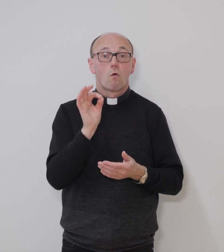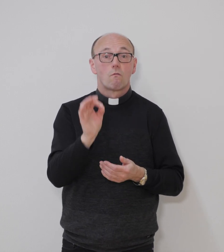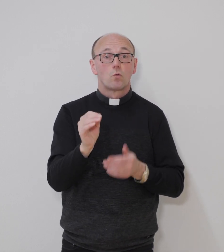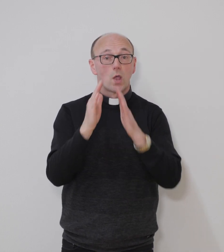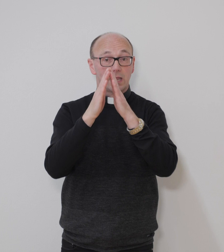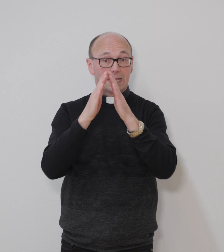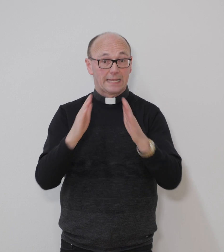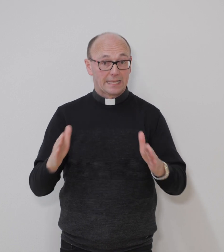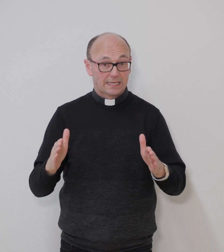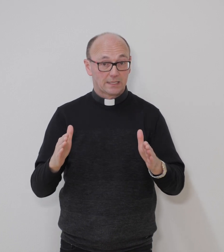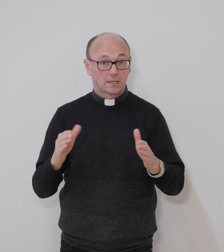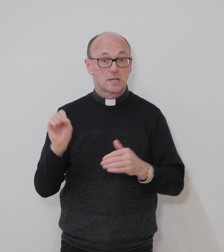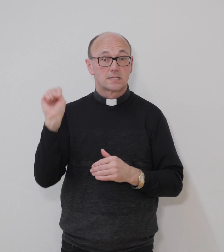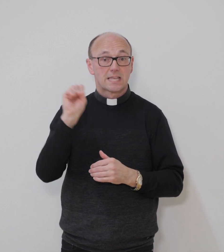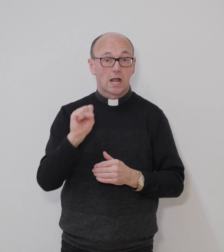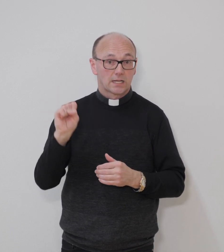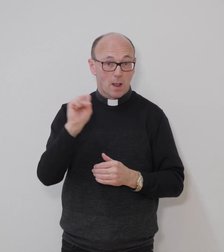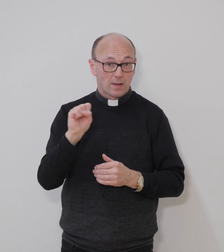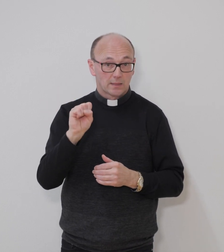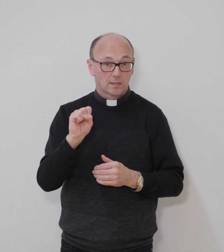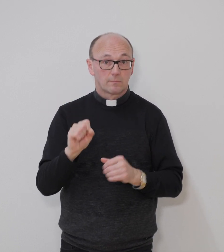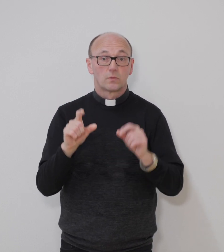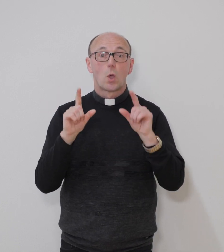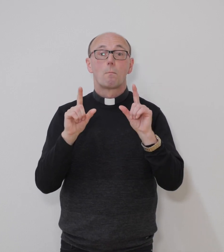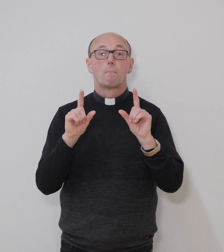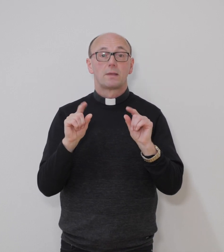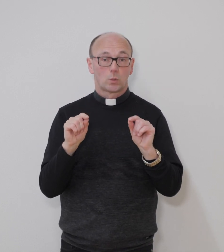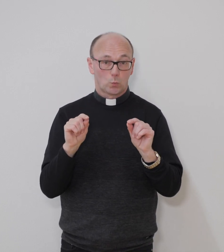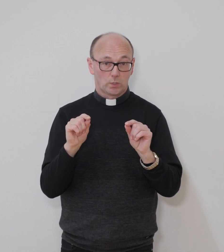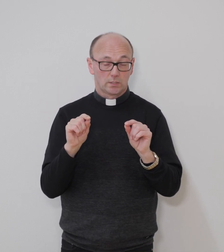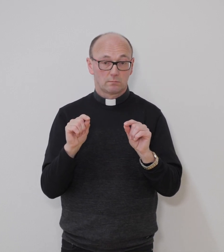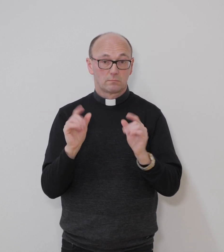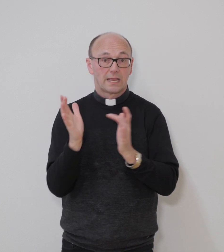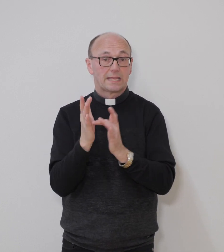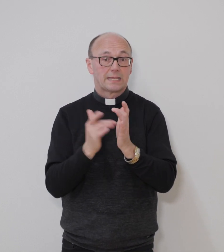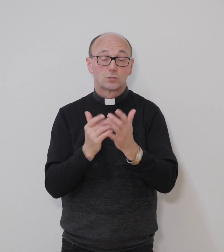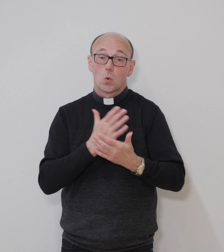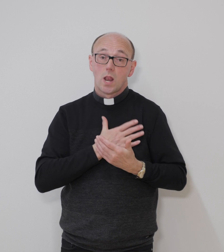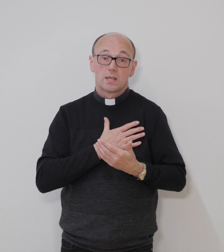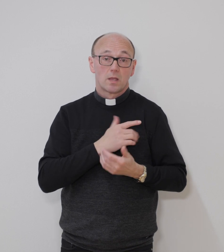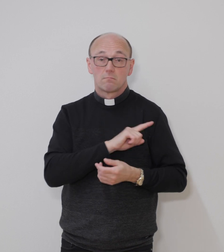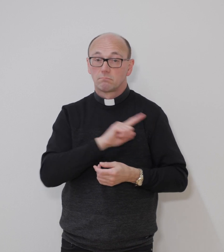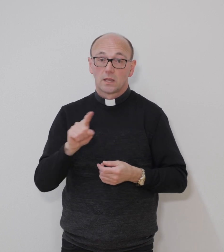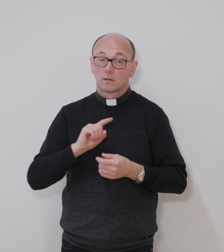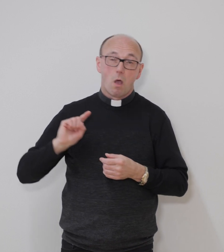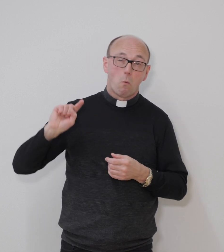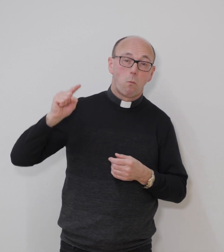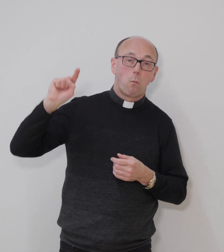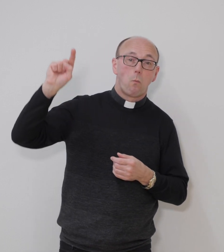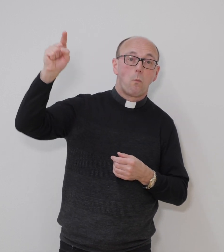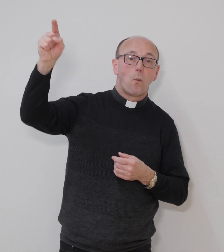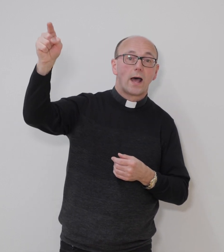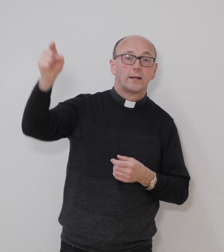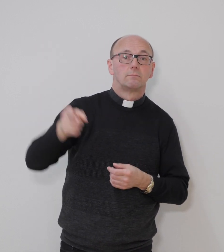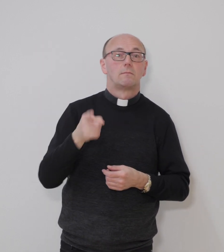am gekreuzigten Herrn hier in der Herz-Jesu-Kirche in Regensburg. Und das ist die Botschaft gerade auch